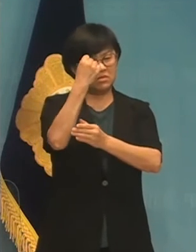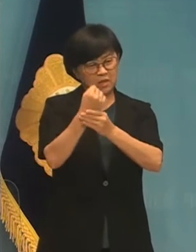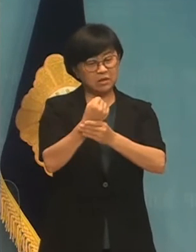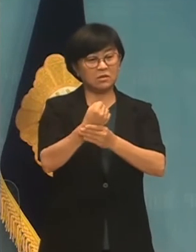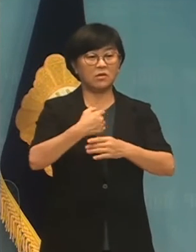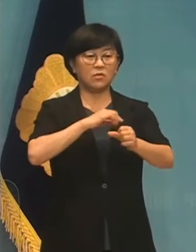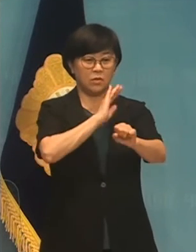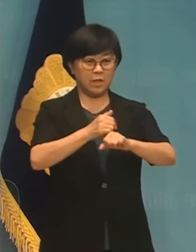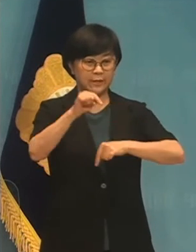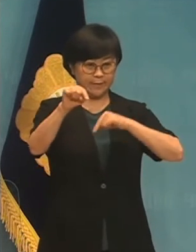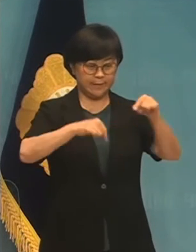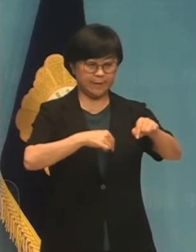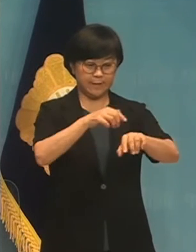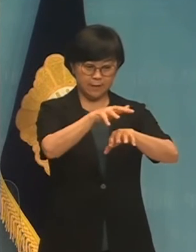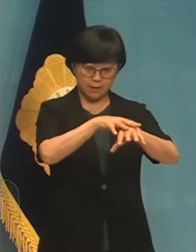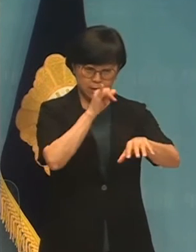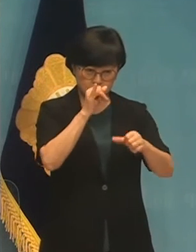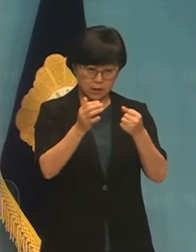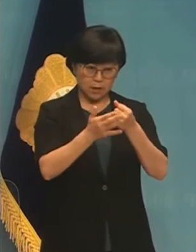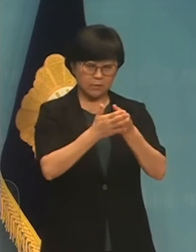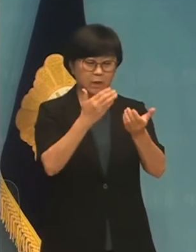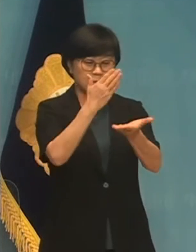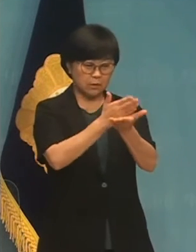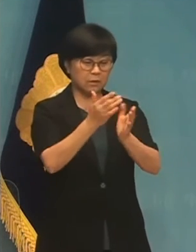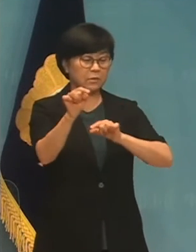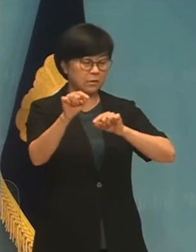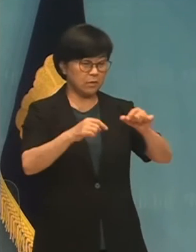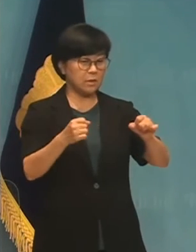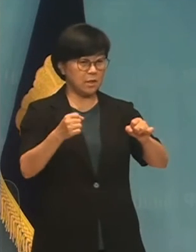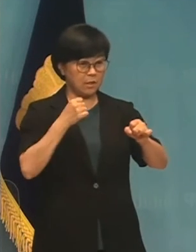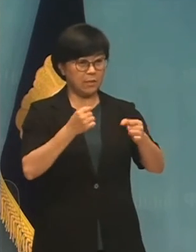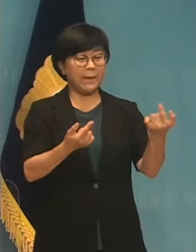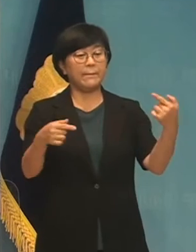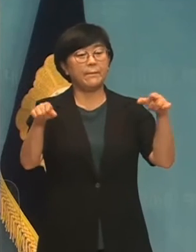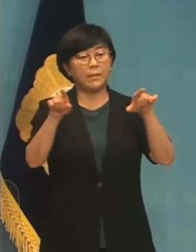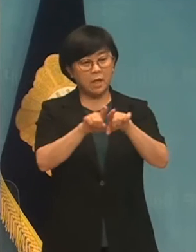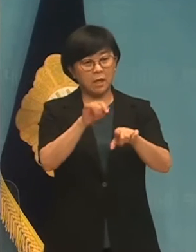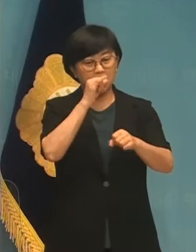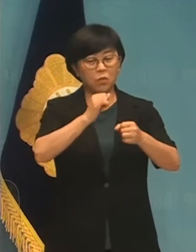체제가 있기 때문입니다. 다양한